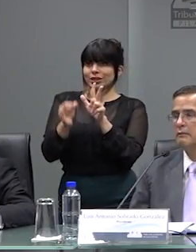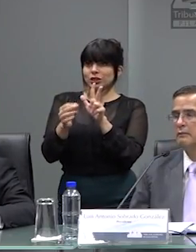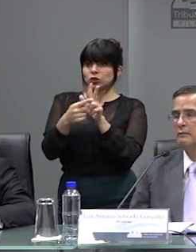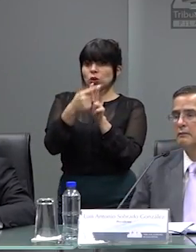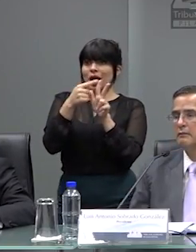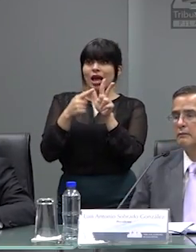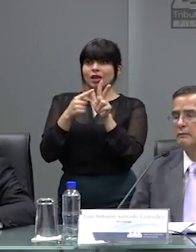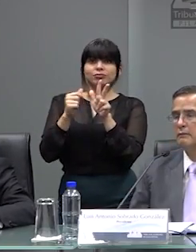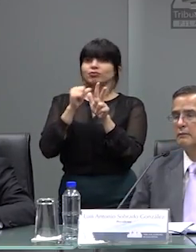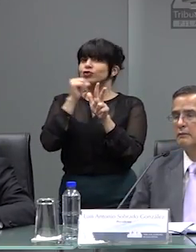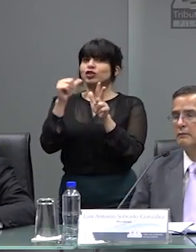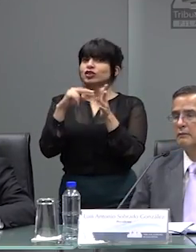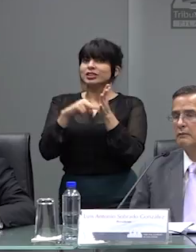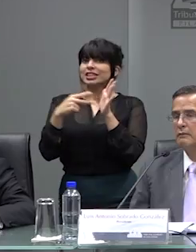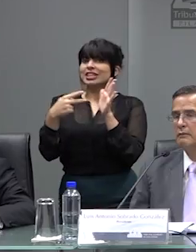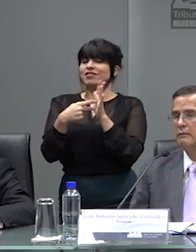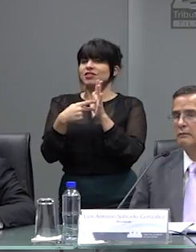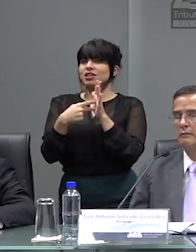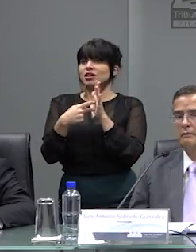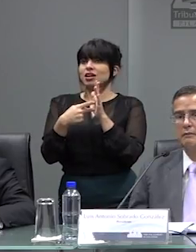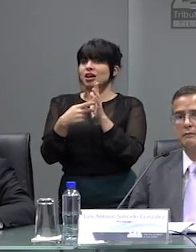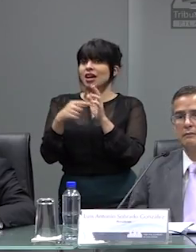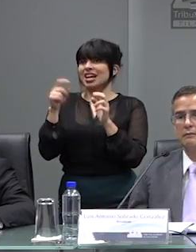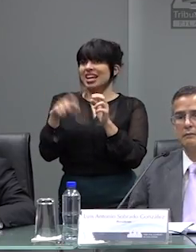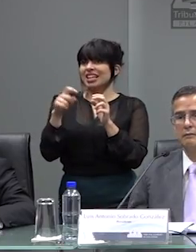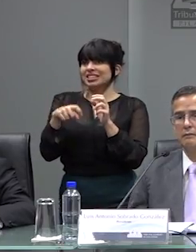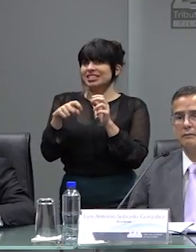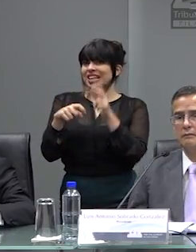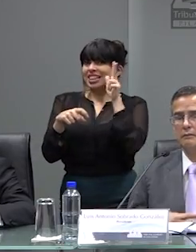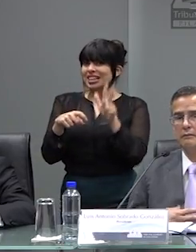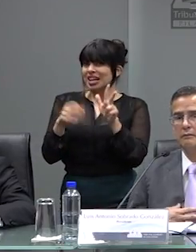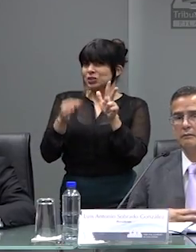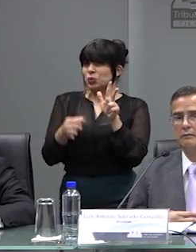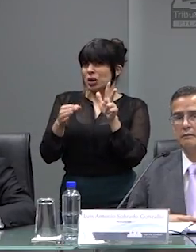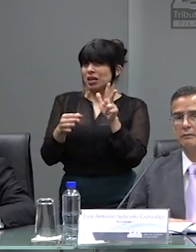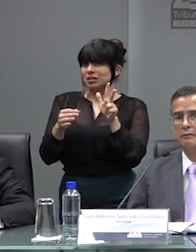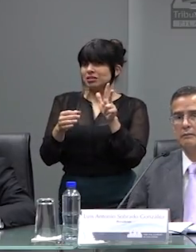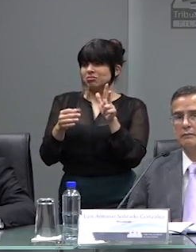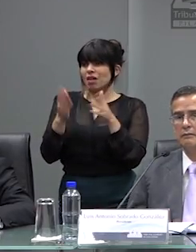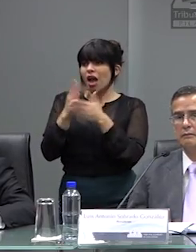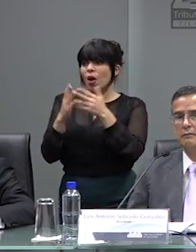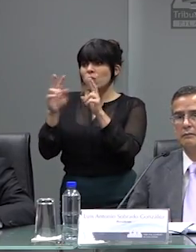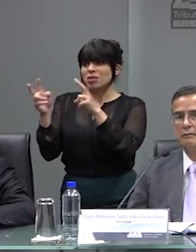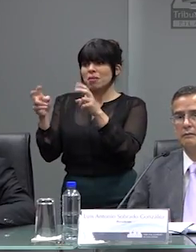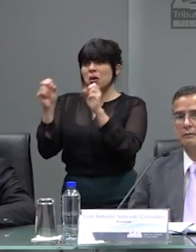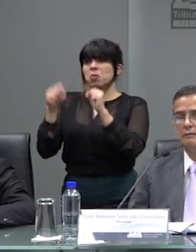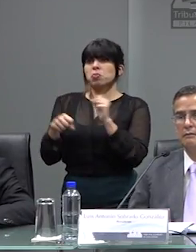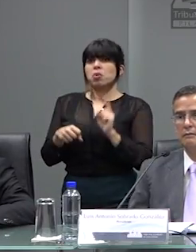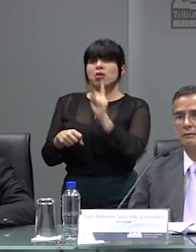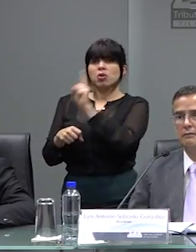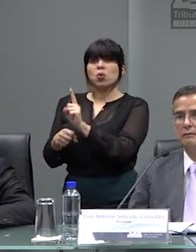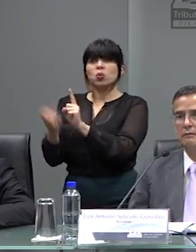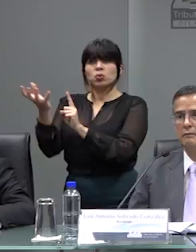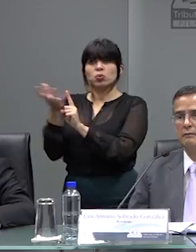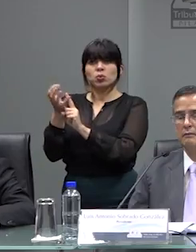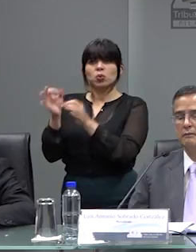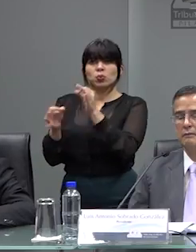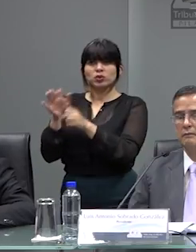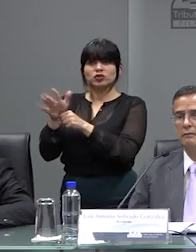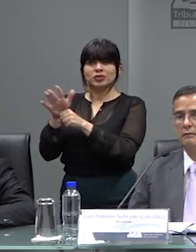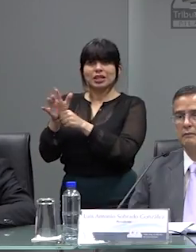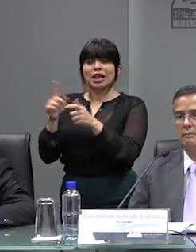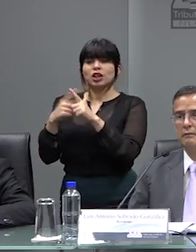no necesariamente son necesarios que lo conozcan 3 jueces, sino que podría ser 1. Entonces la reforma que se